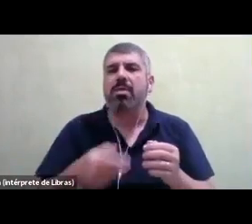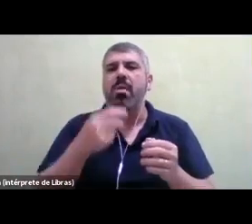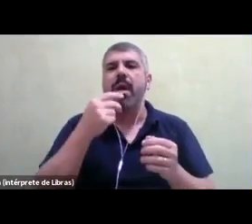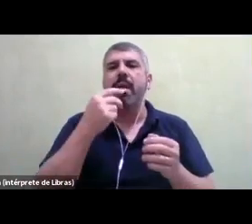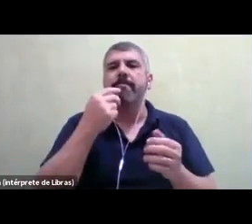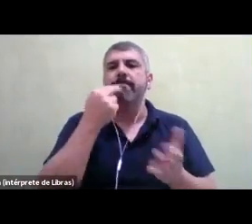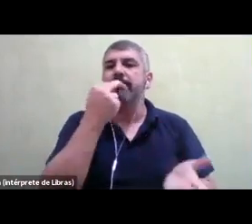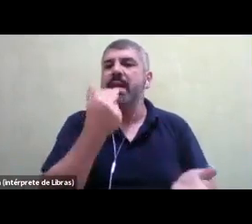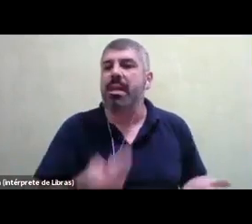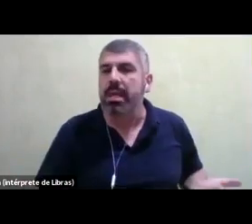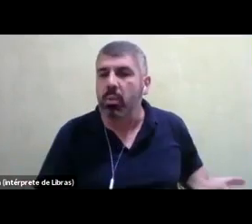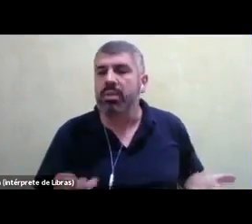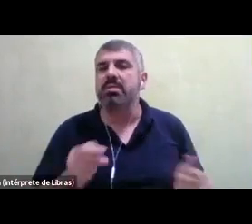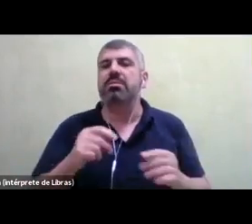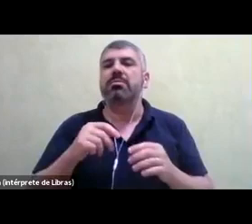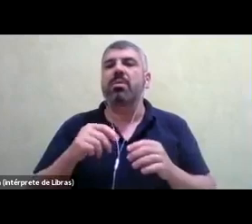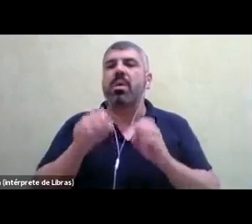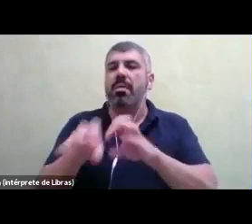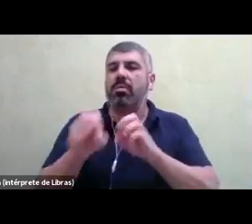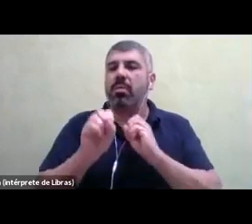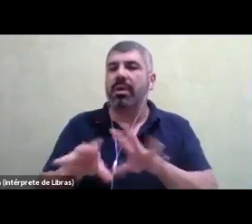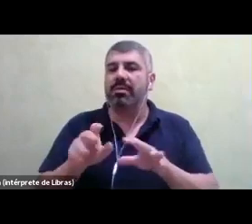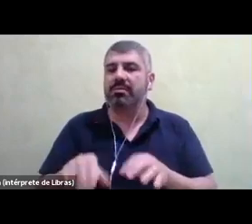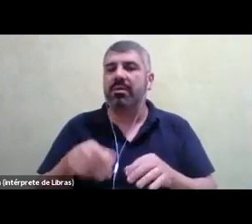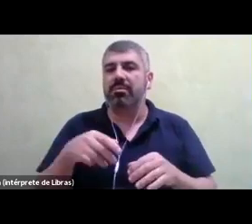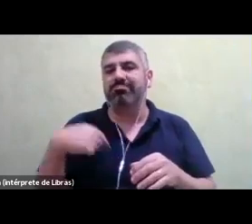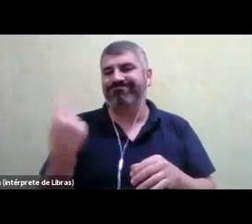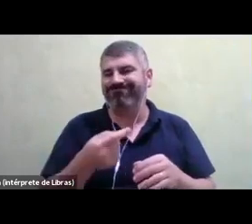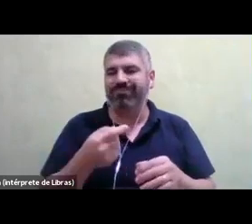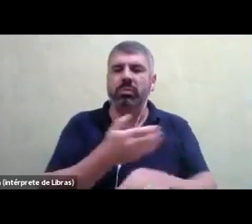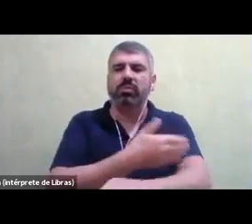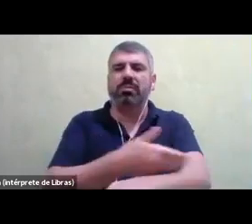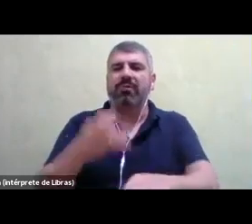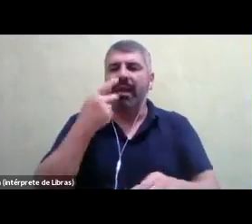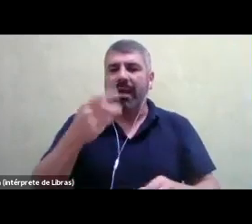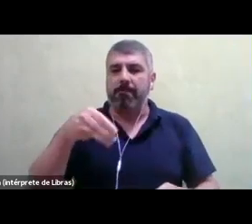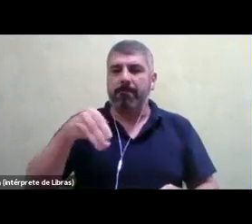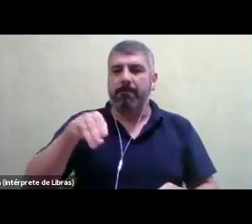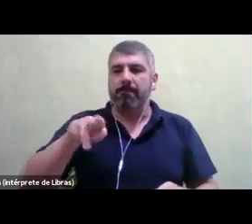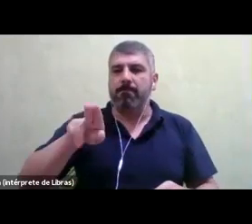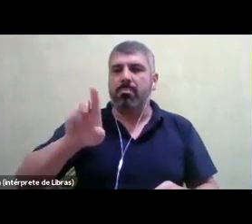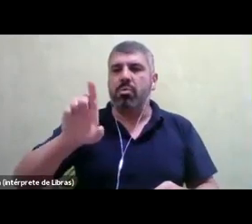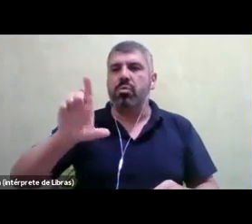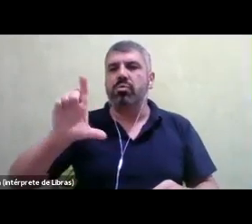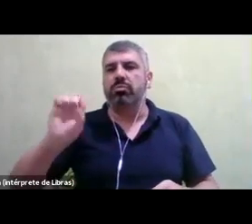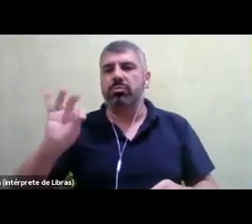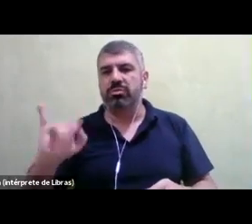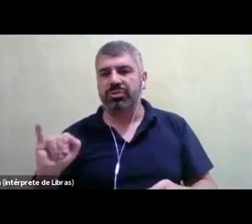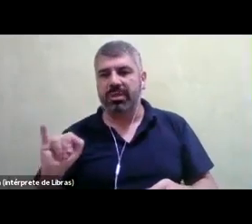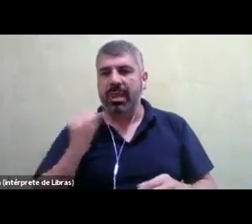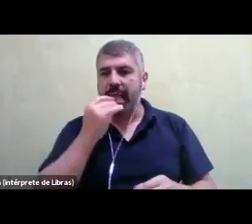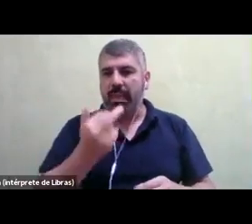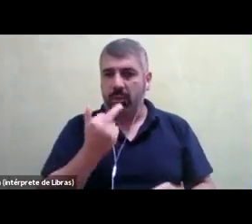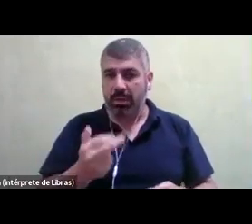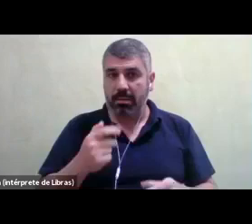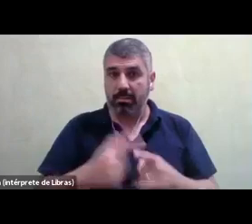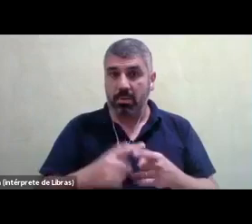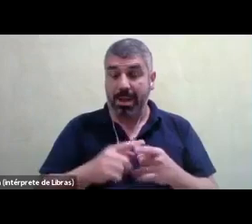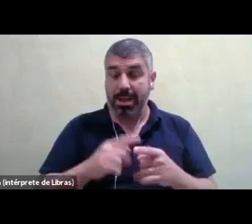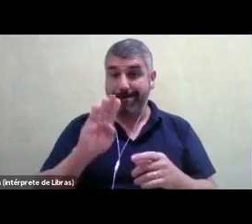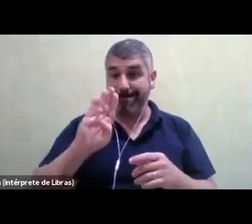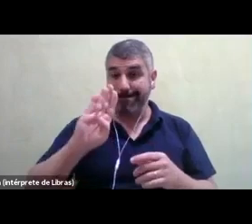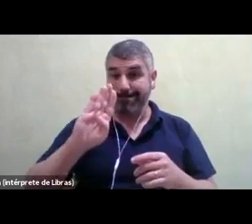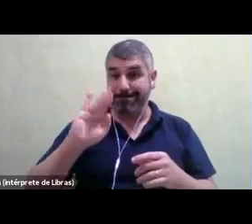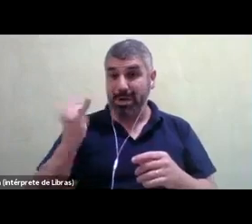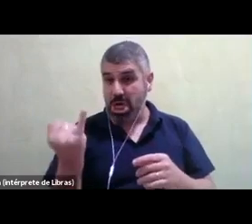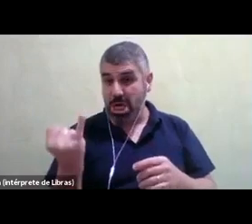educação, que a gente tem preferido chamar de multilingüe, porque a gente entende que a educação bilíngue ela não focaliza